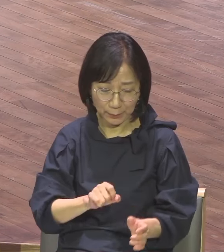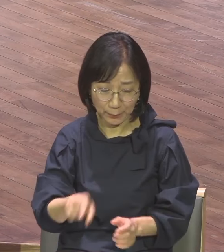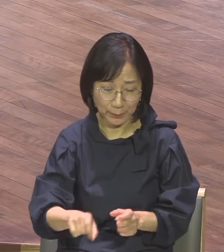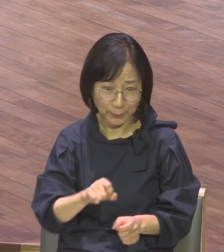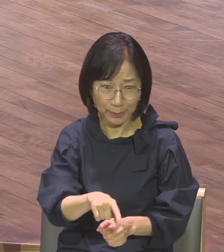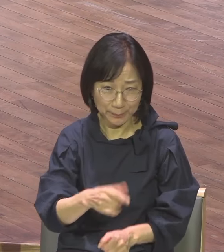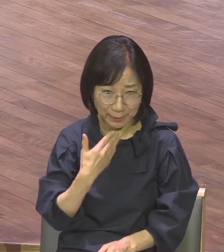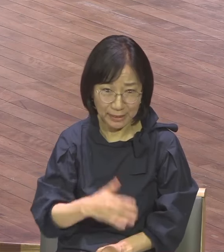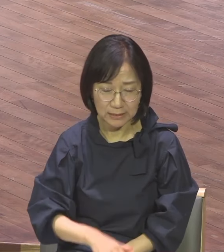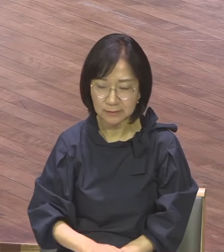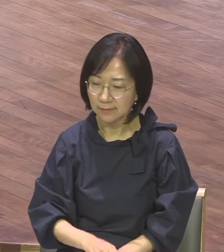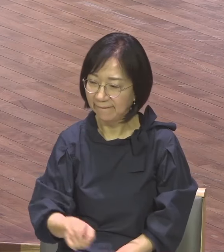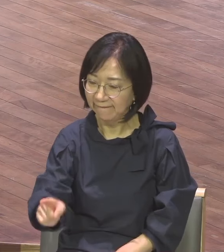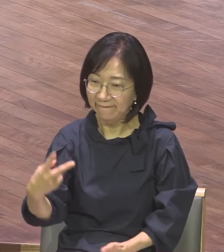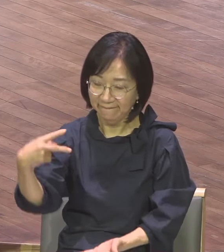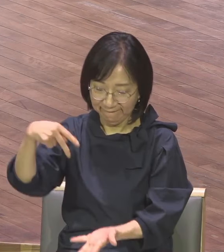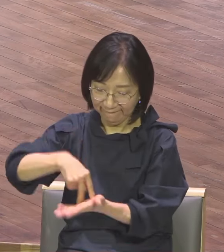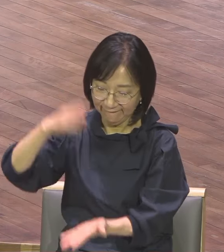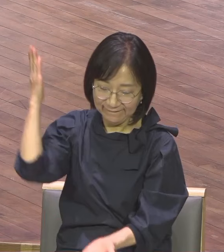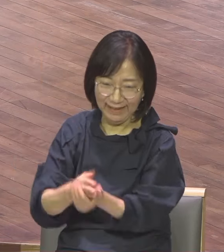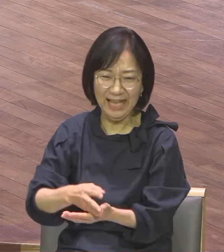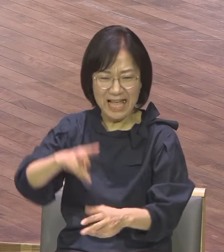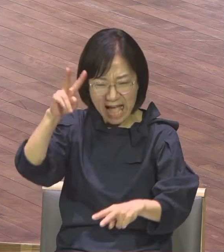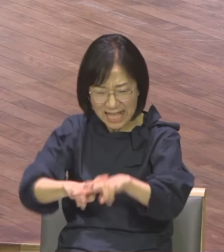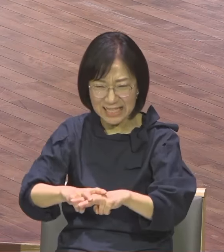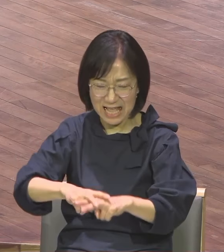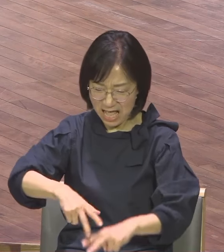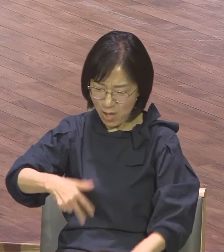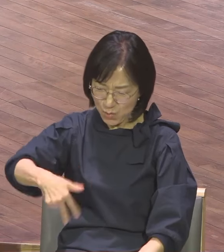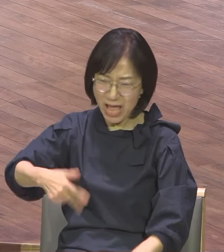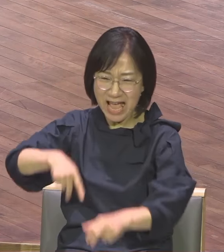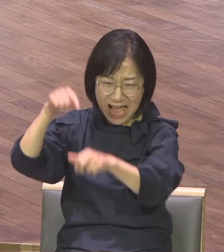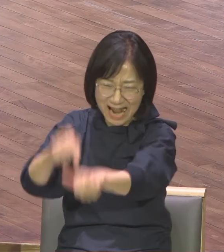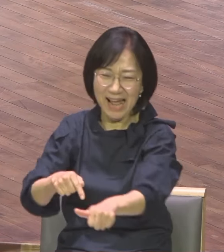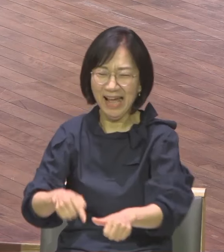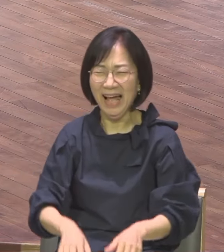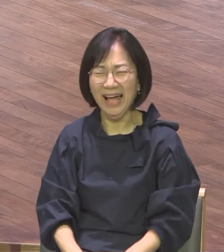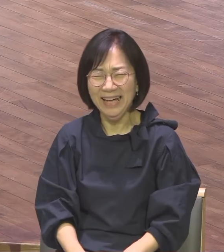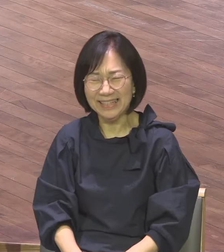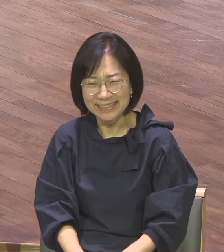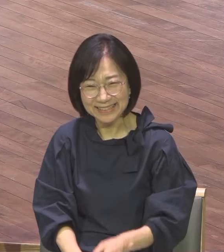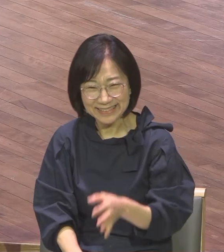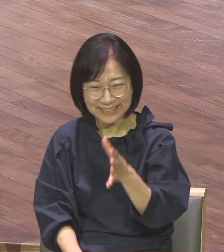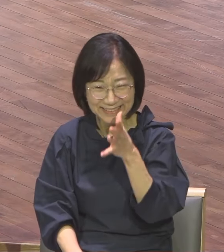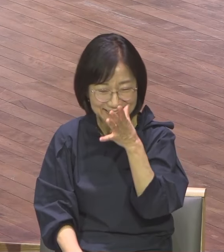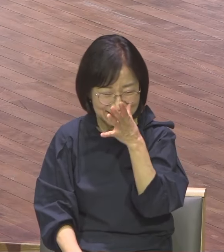내보고 뭐라 하는지 아세요? 앉아서 소변 뭐라. 내가 뭐 여사입니까?